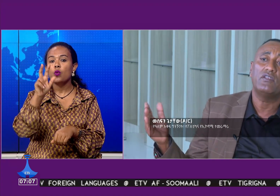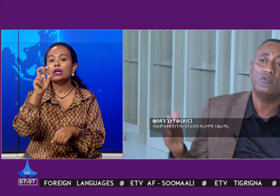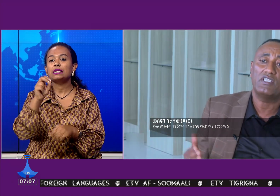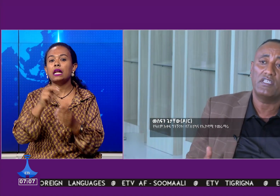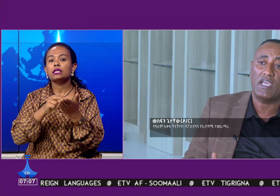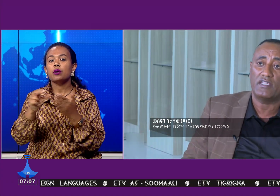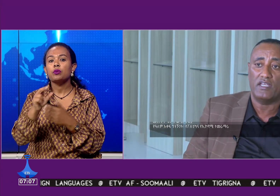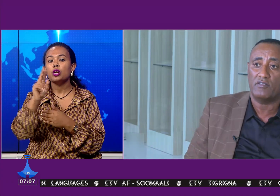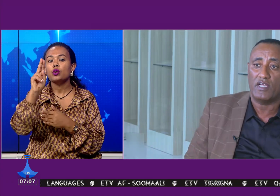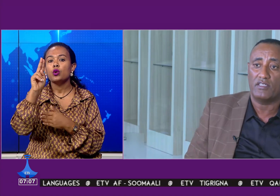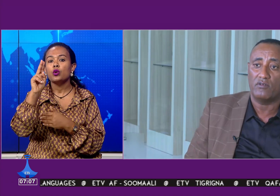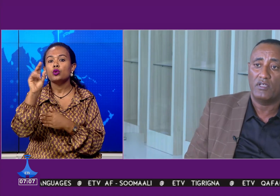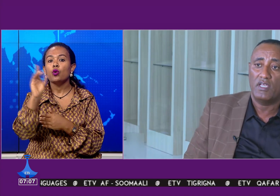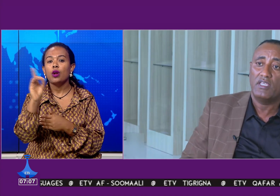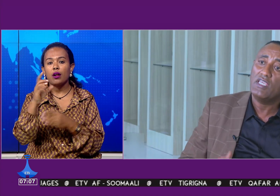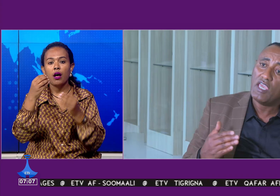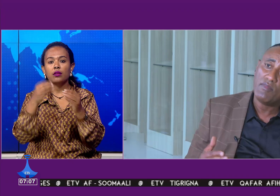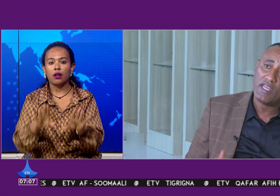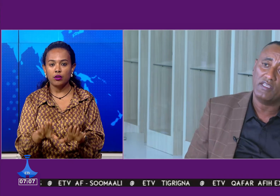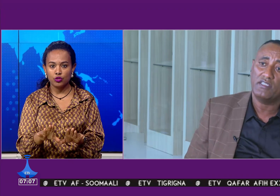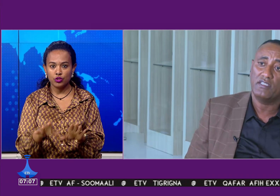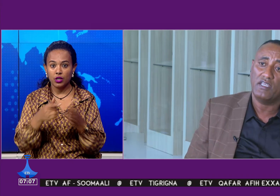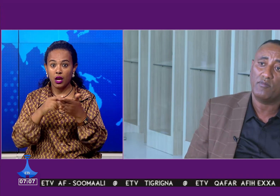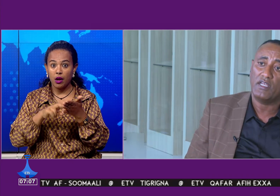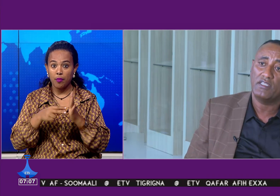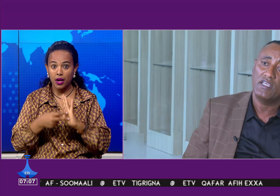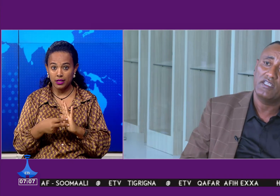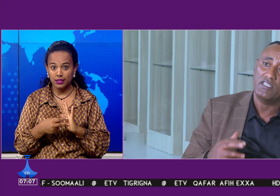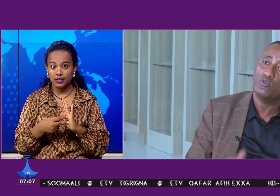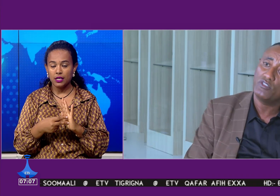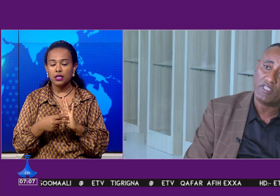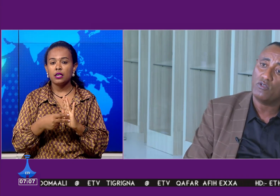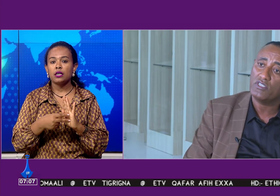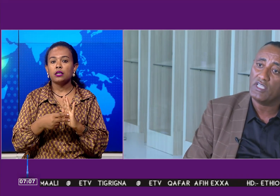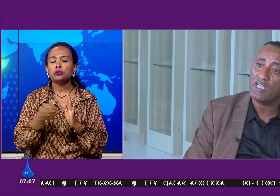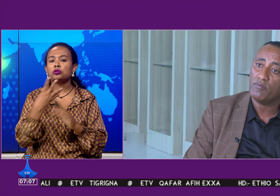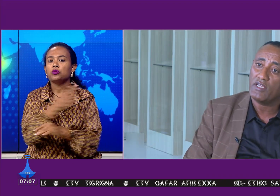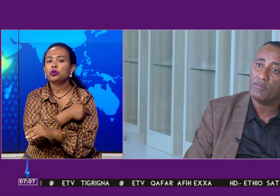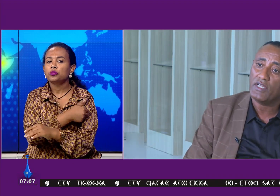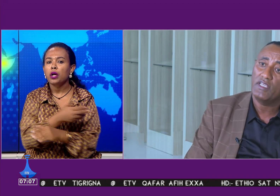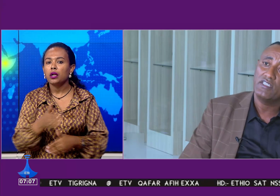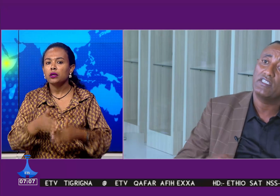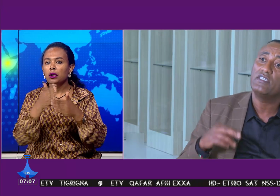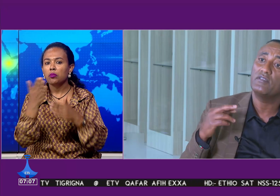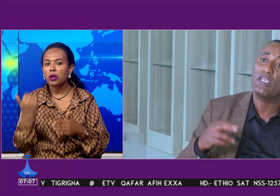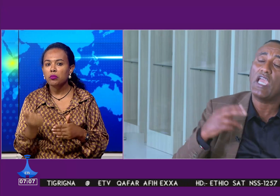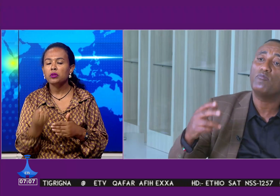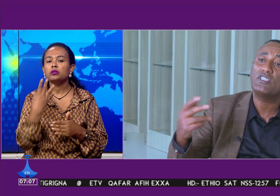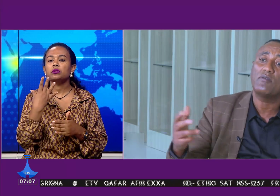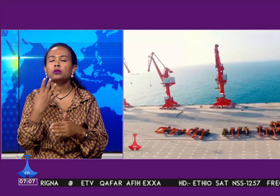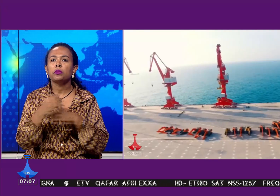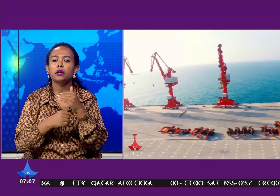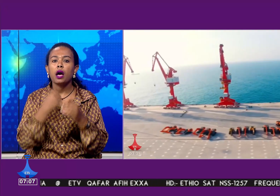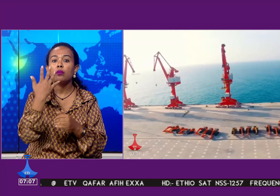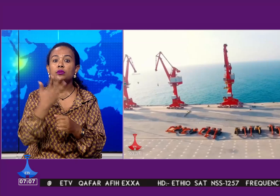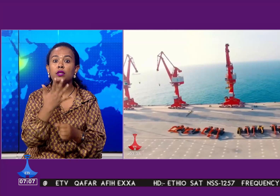ቢሊዮን ዩኤስዲ አታለች ማለት ነው። ይሄ ማለት ስንት ሆስፒታሎችን ይገነባ ነበር? ስንት በየ5